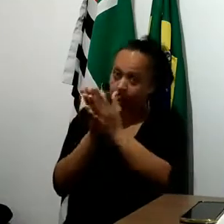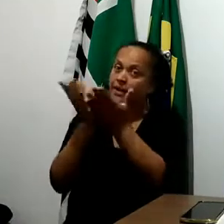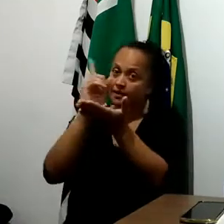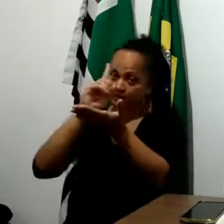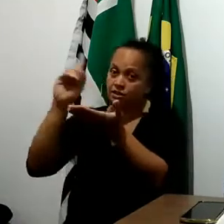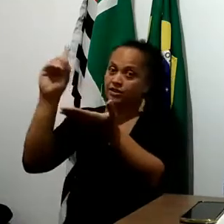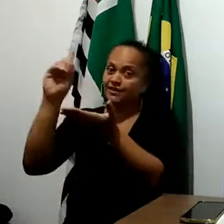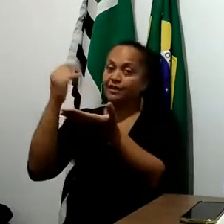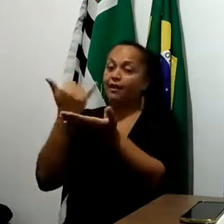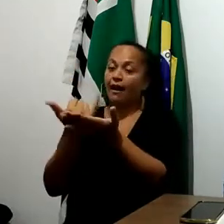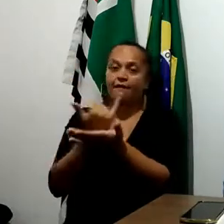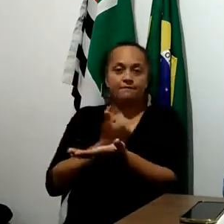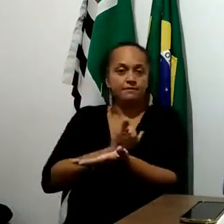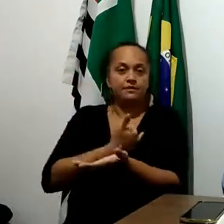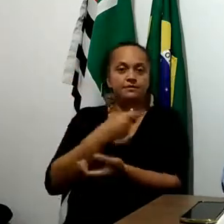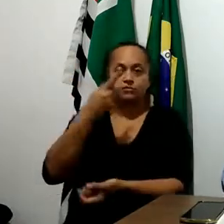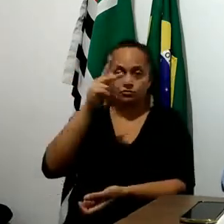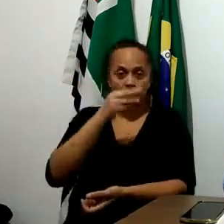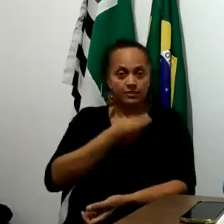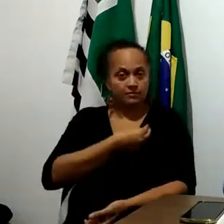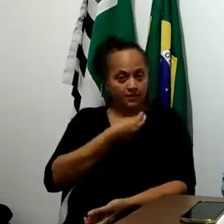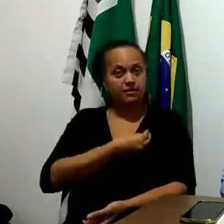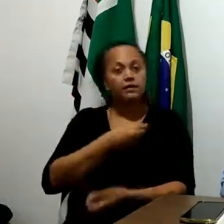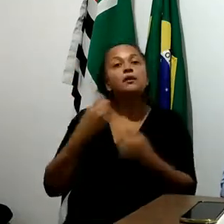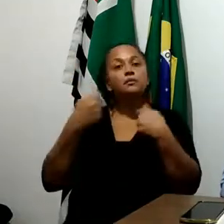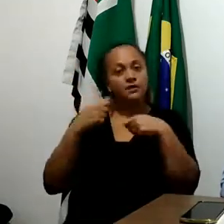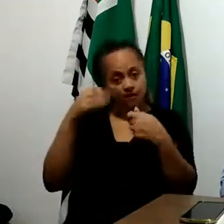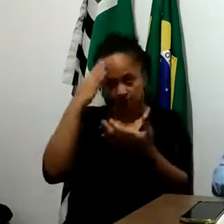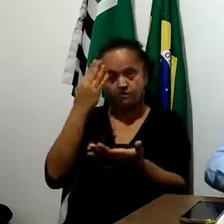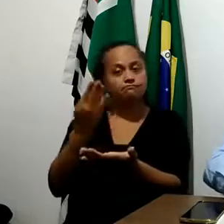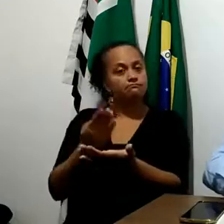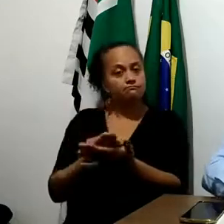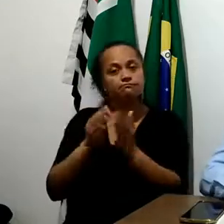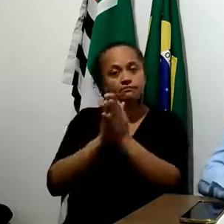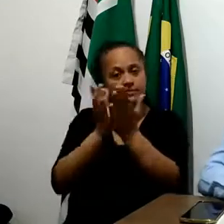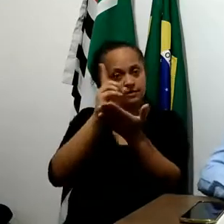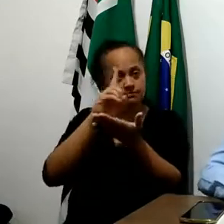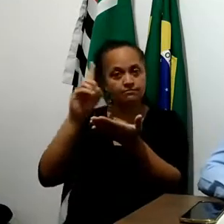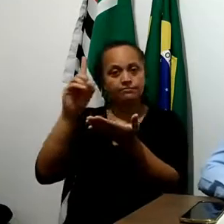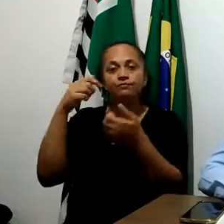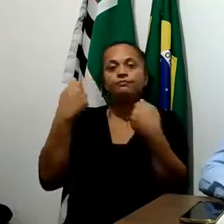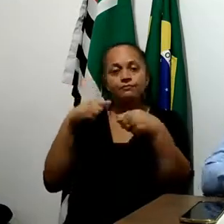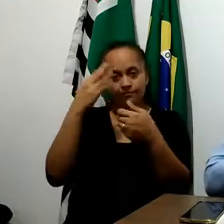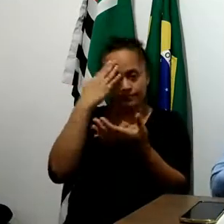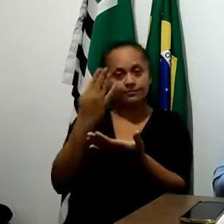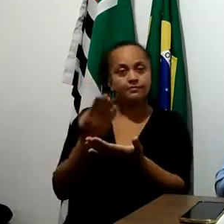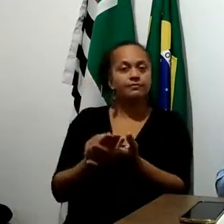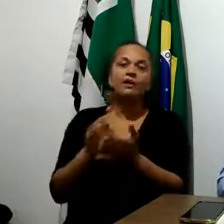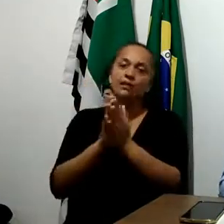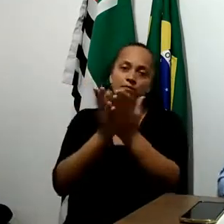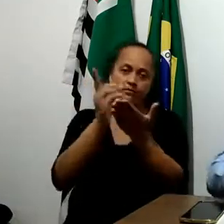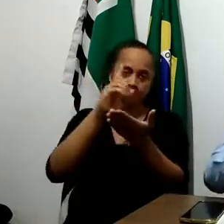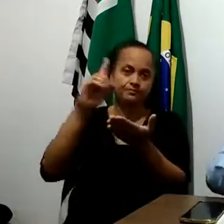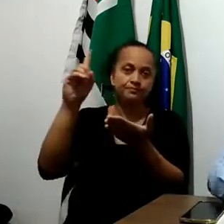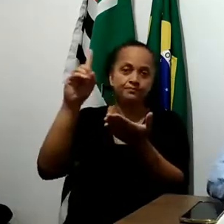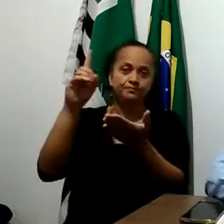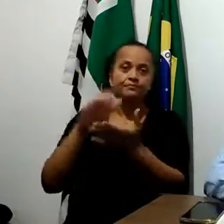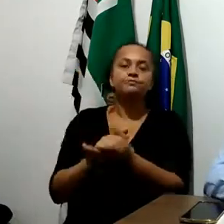precisamos acreditar nessa verdade. Acreditar nessa palavra. Depositar a